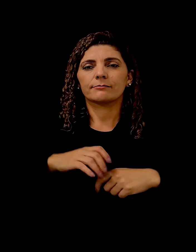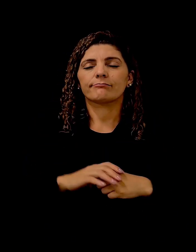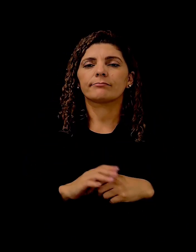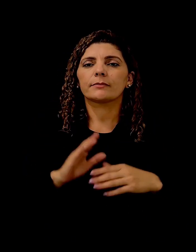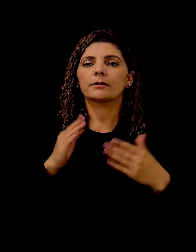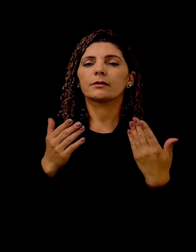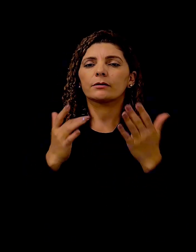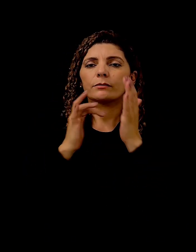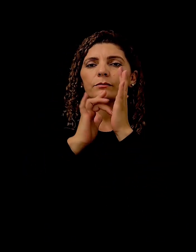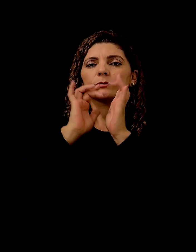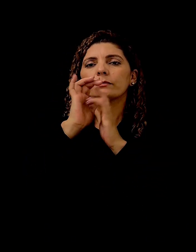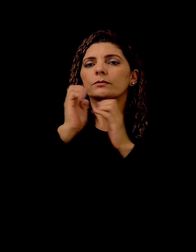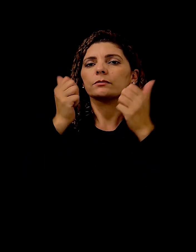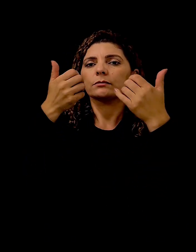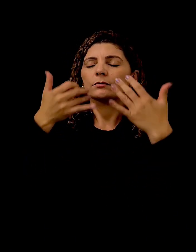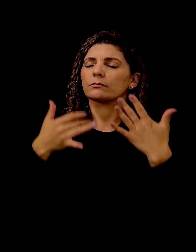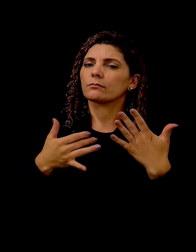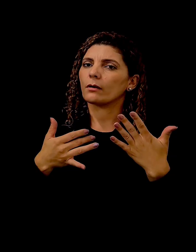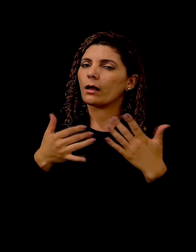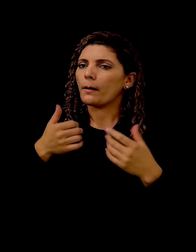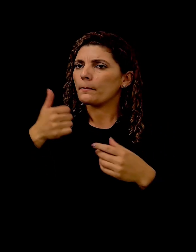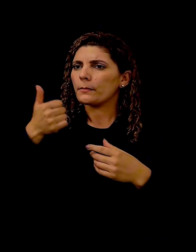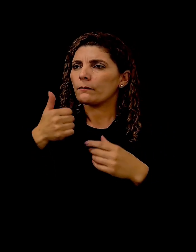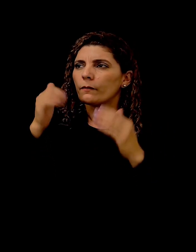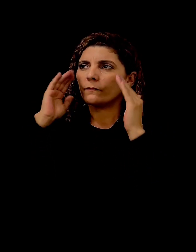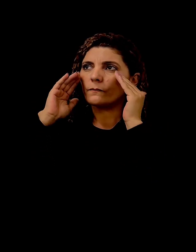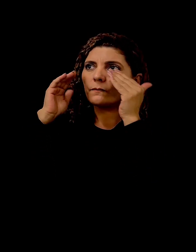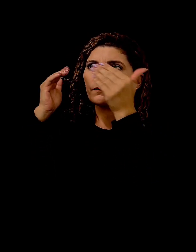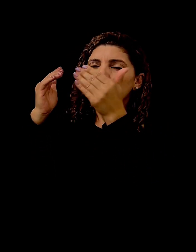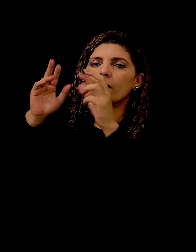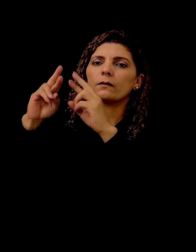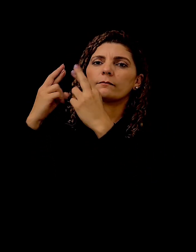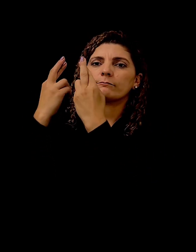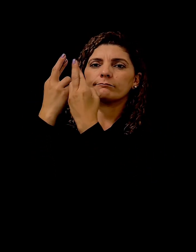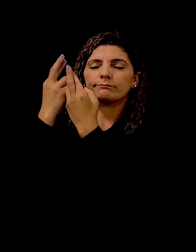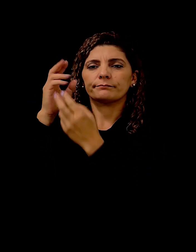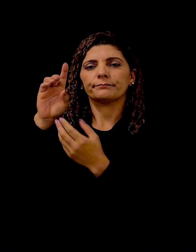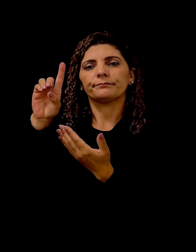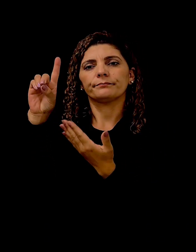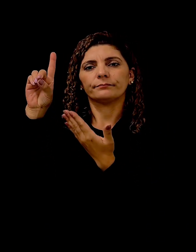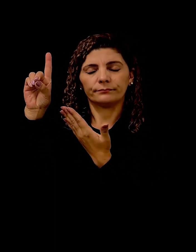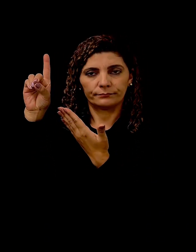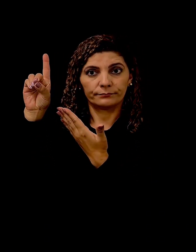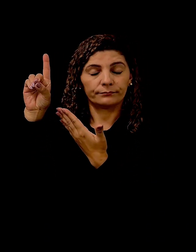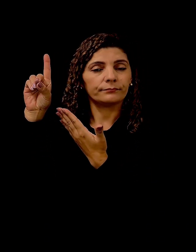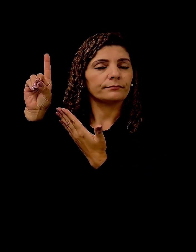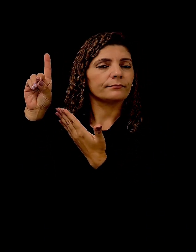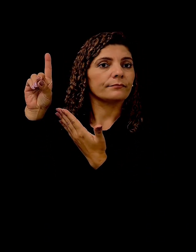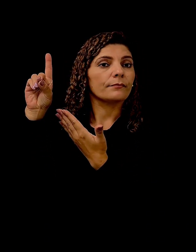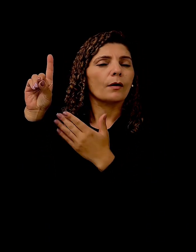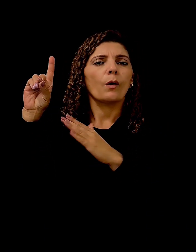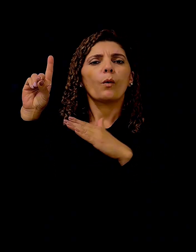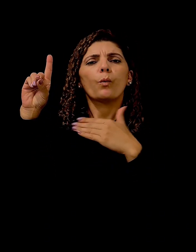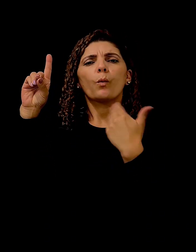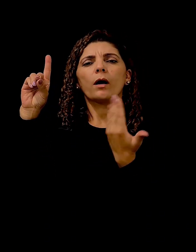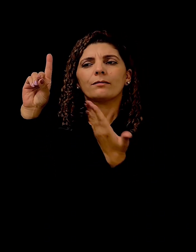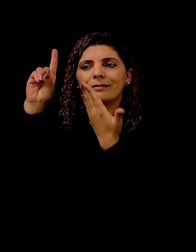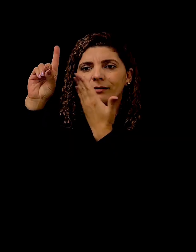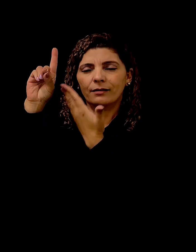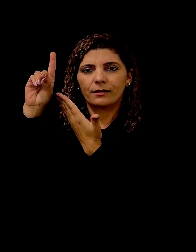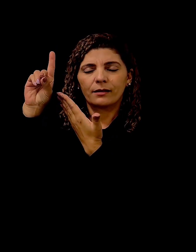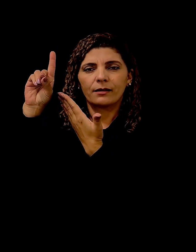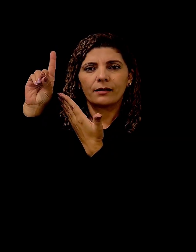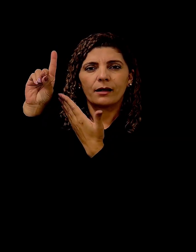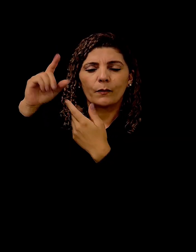buscai primeiro o reino de Deus, quer dizer, Deus reinando